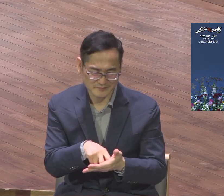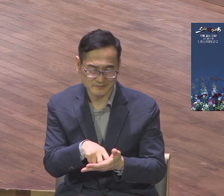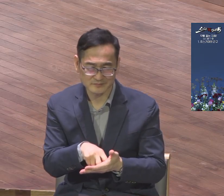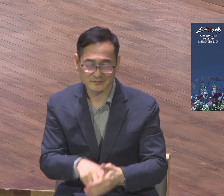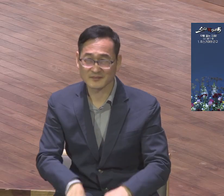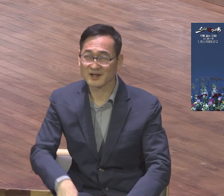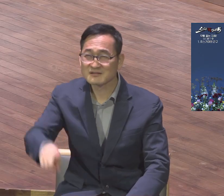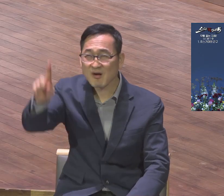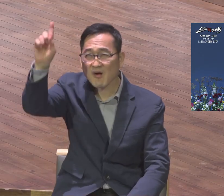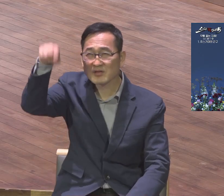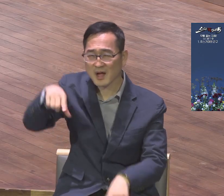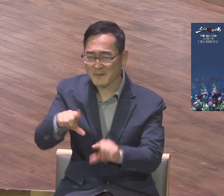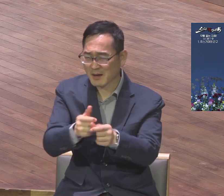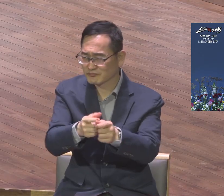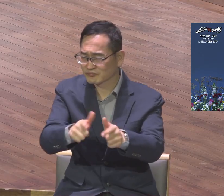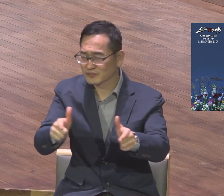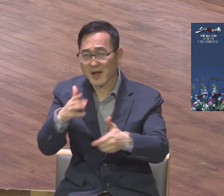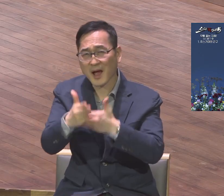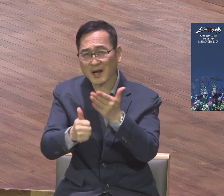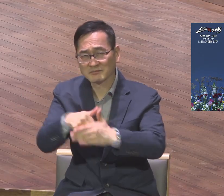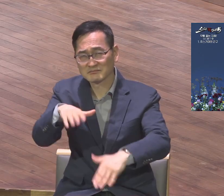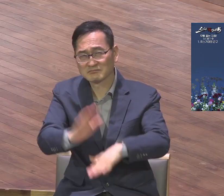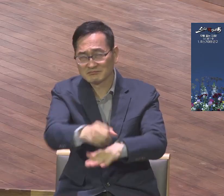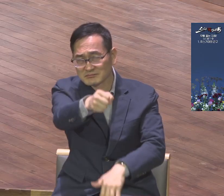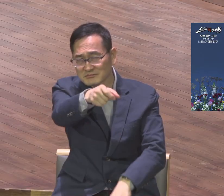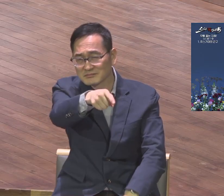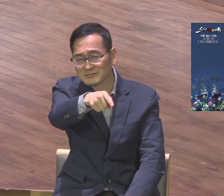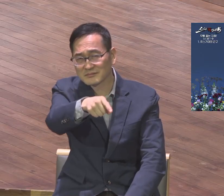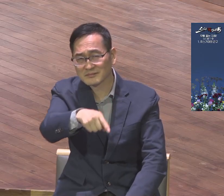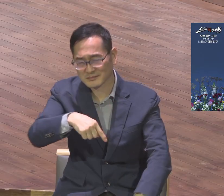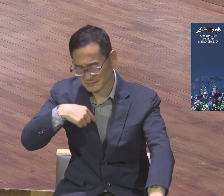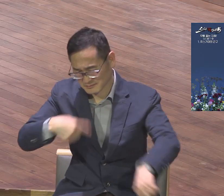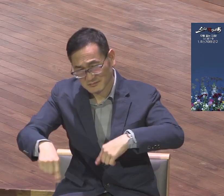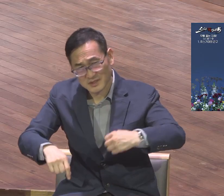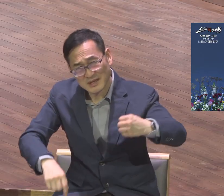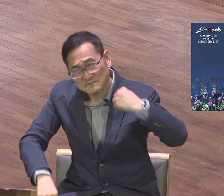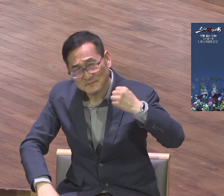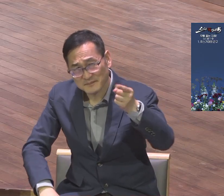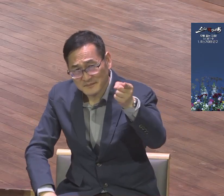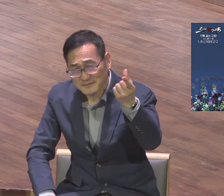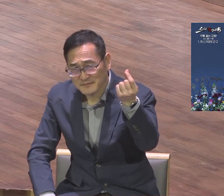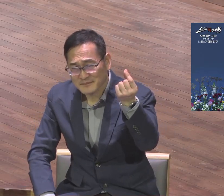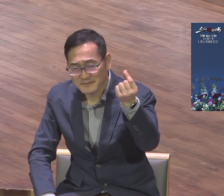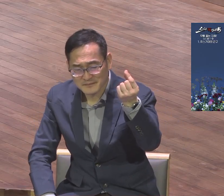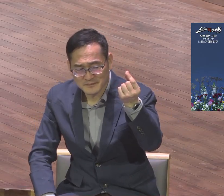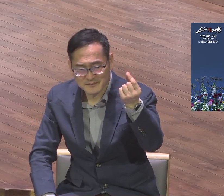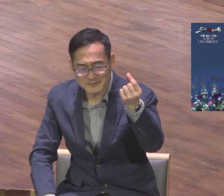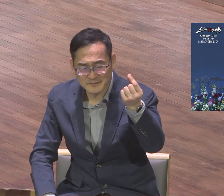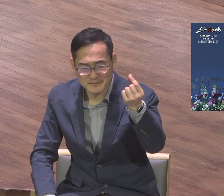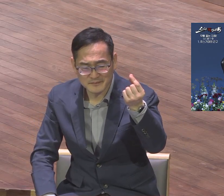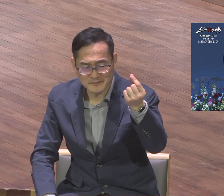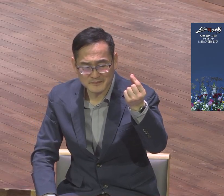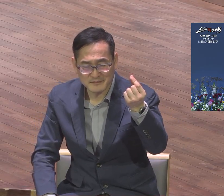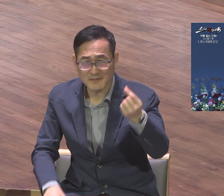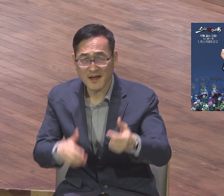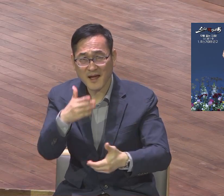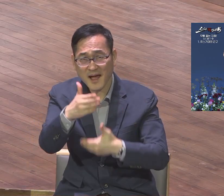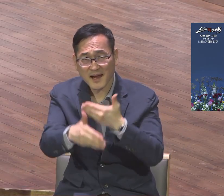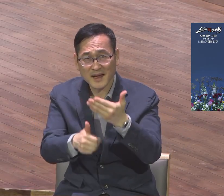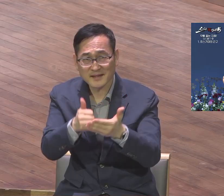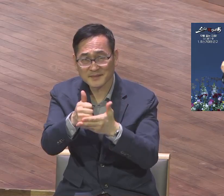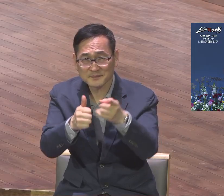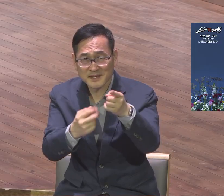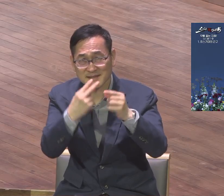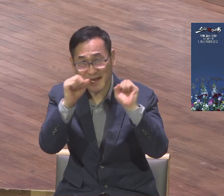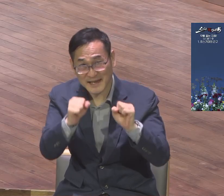천하만국이 하나님의 절대 주권 아래에 있음을 선포하는 기회가 되게 해주십시오. 하나님이 살아계신